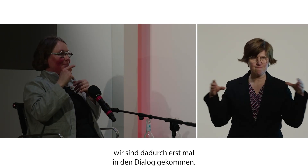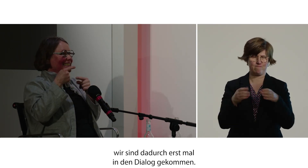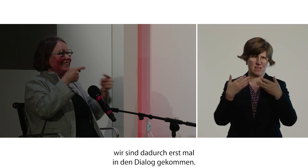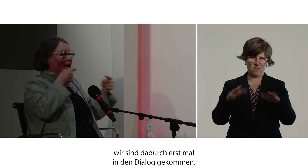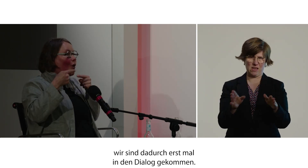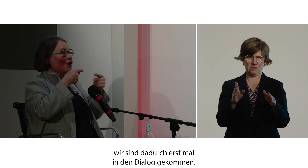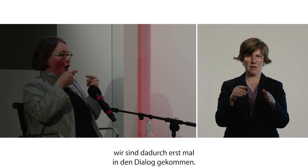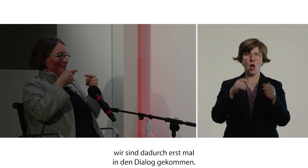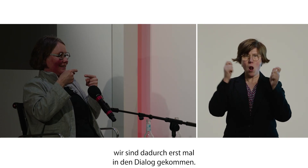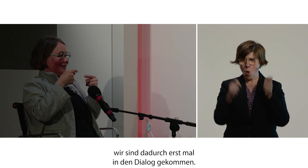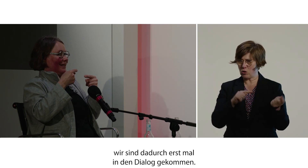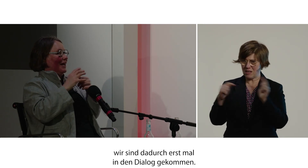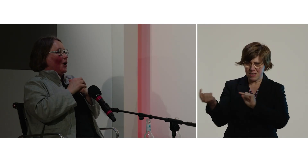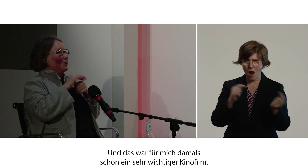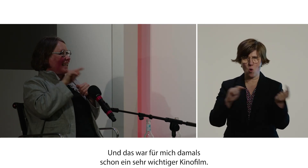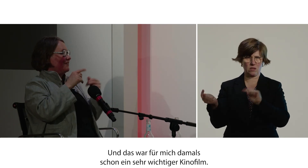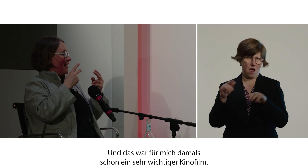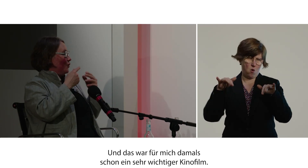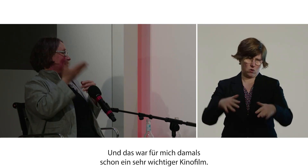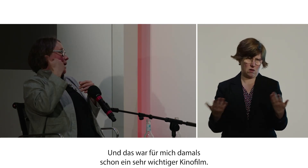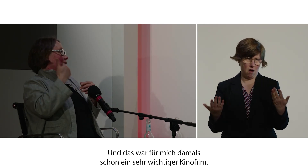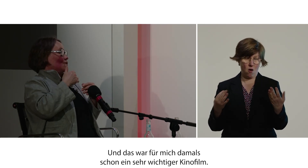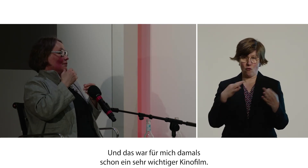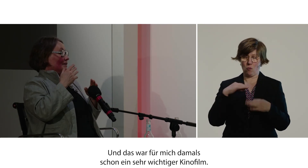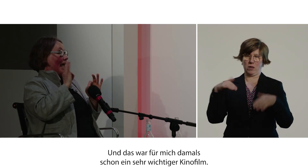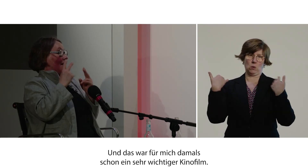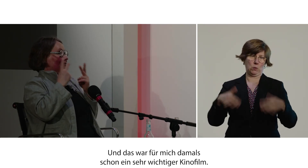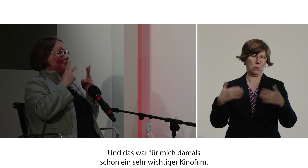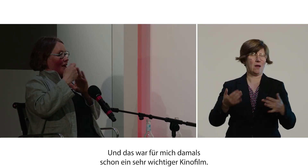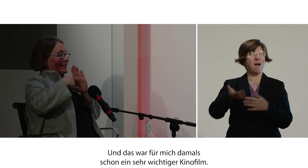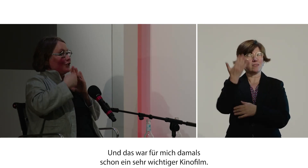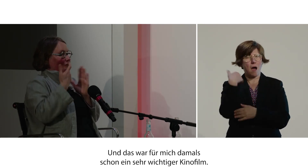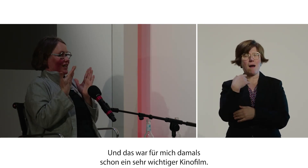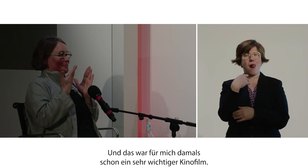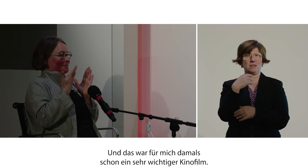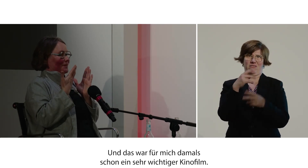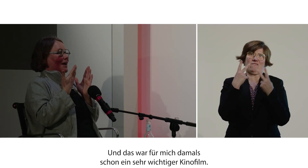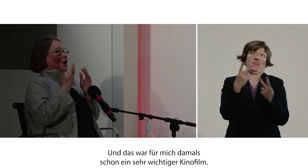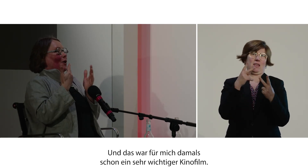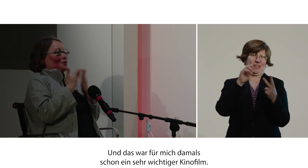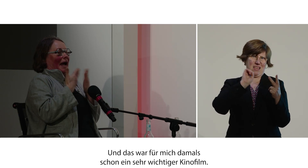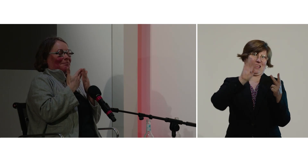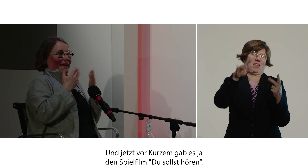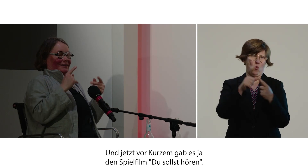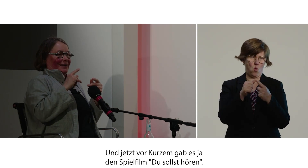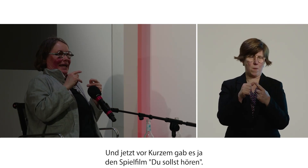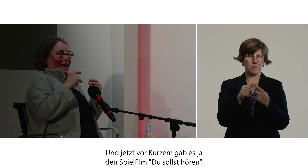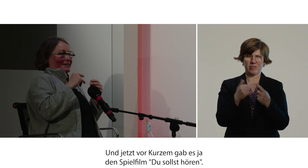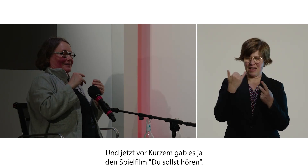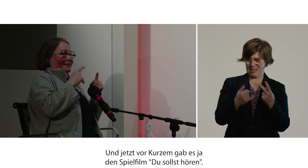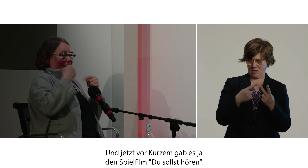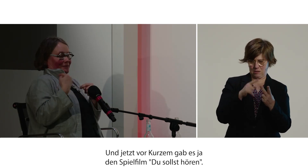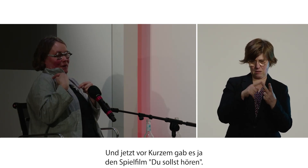dadurch erst mal in den Dialog gekommen sind. Und das war für mich damals schon ein sehr wichtiger Kinofilm. Und zum Beispiel jetzt,